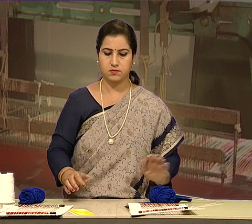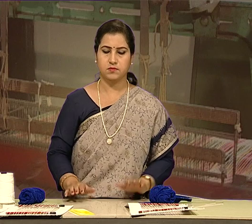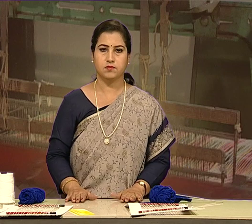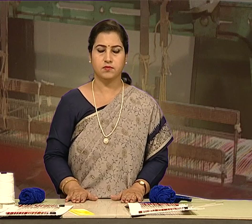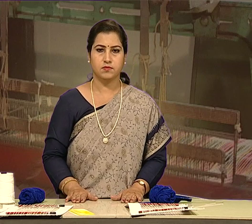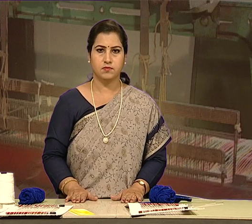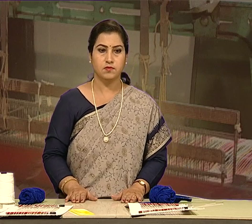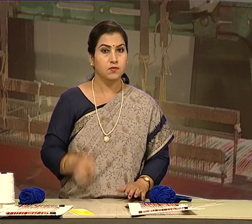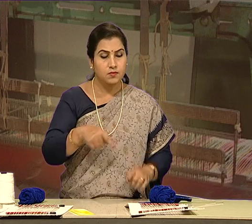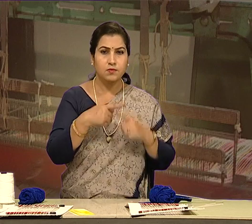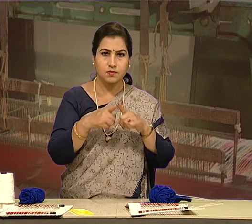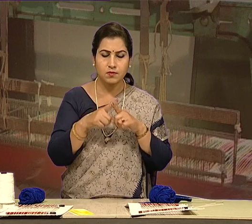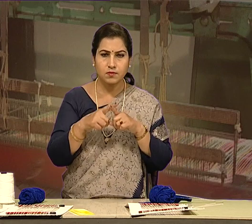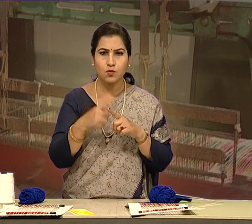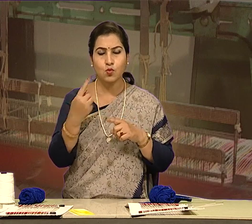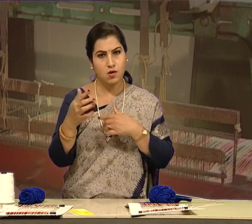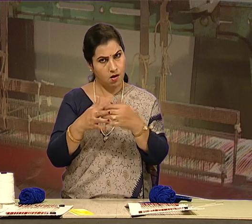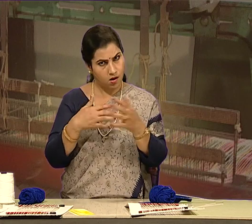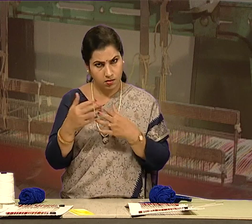क्या ये बुनाई सिर्फ हाथ से होती है?